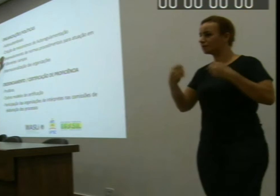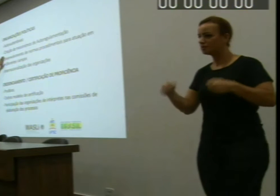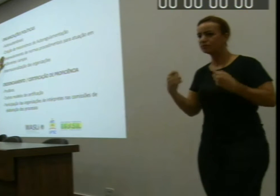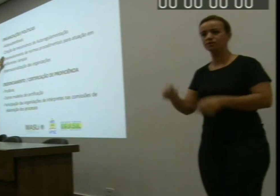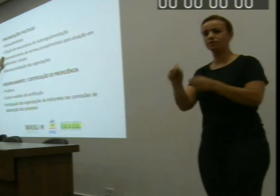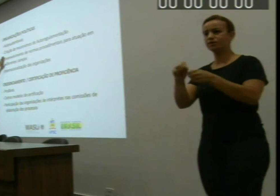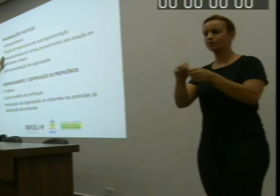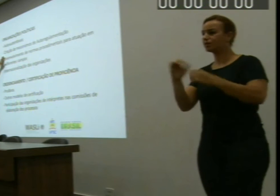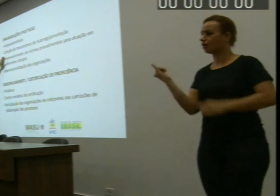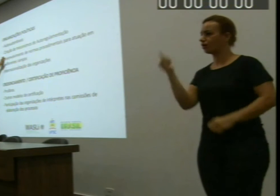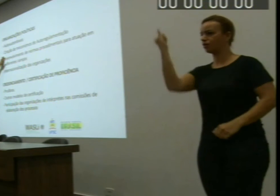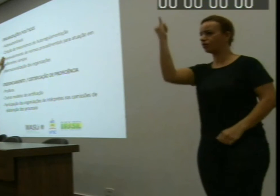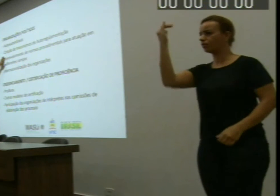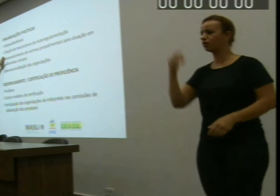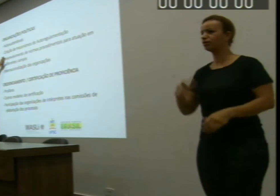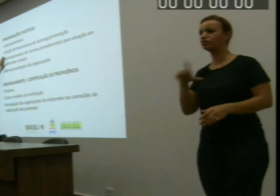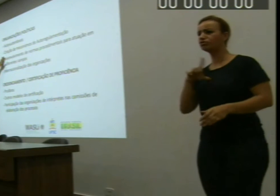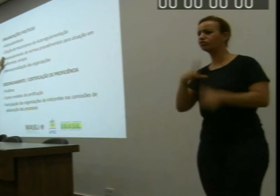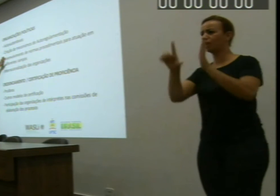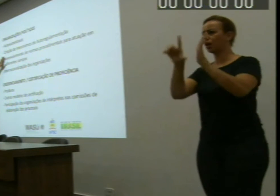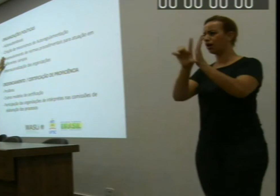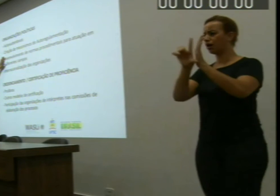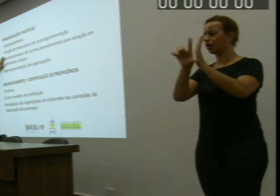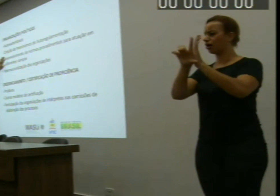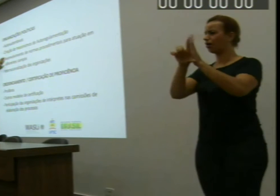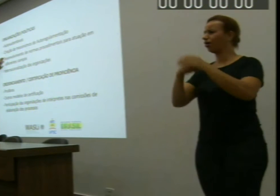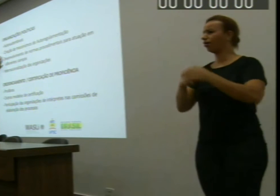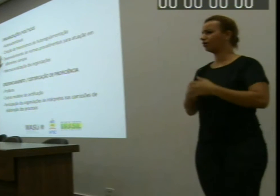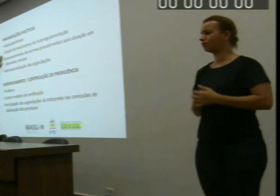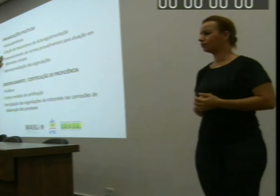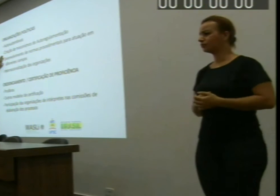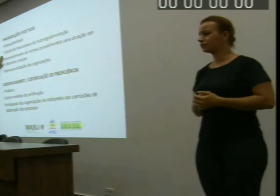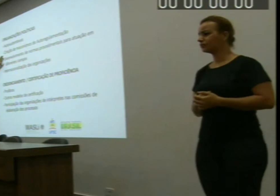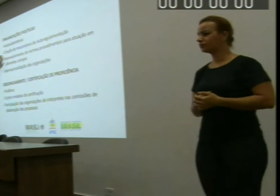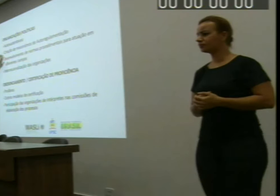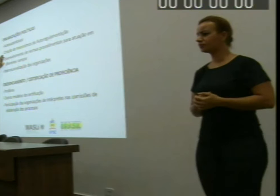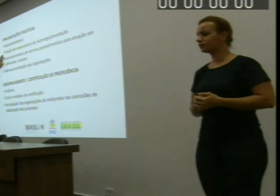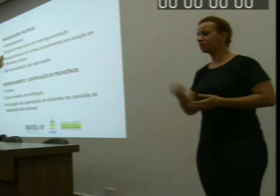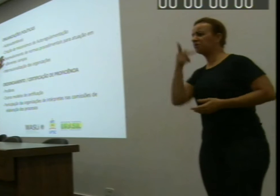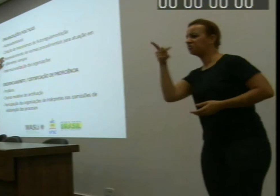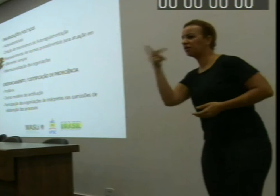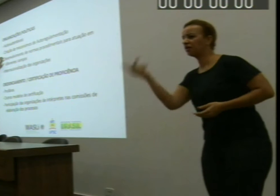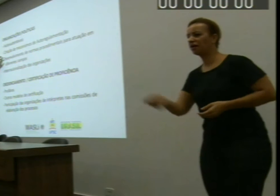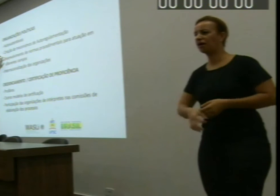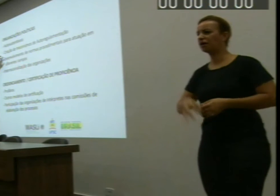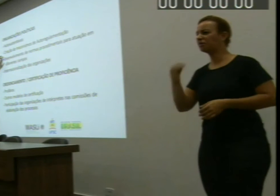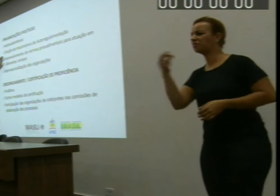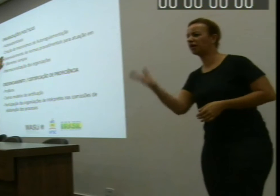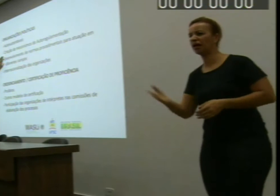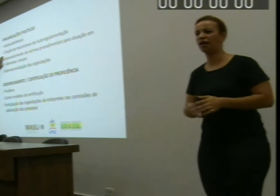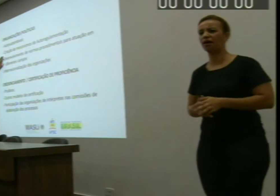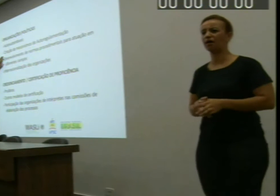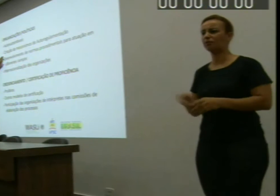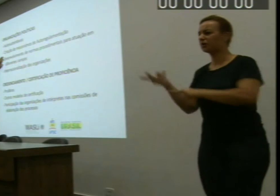importante haver autorregulamentação para quem reclamar quem recorrer